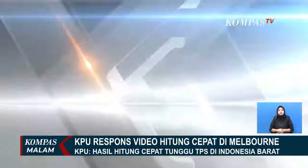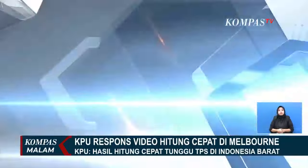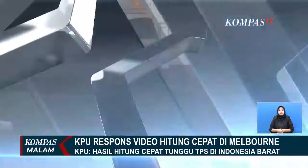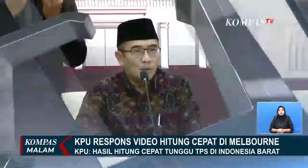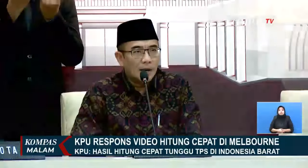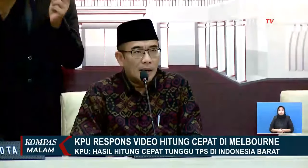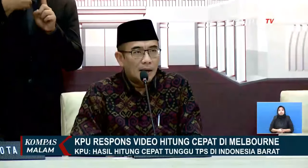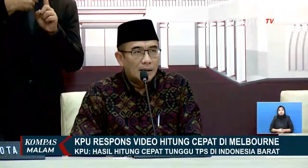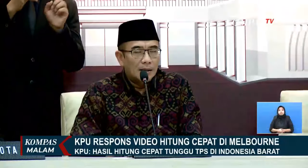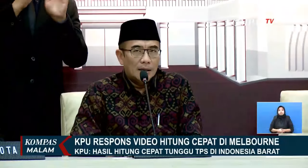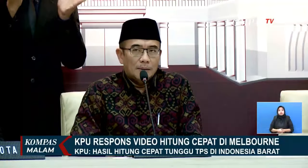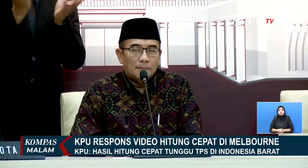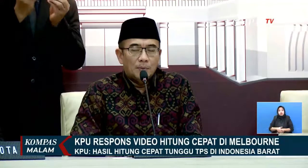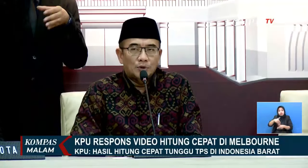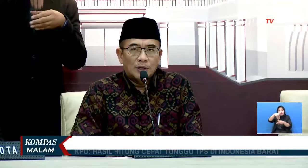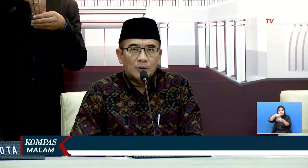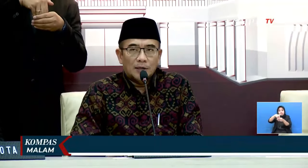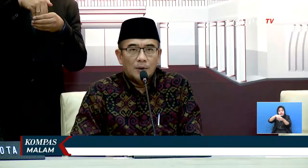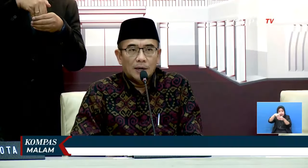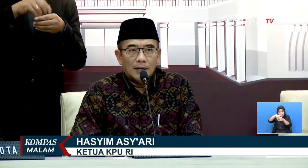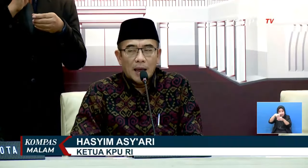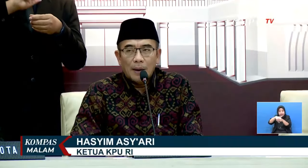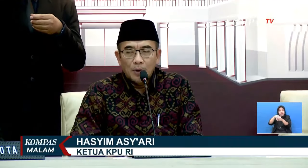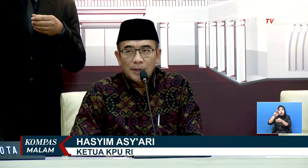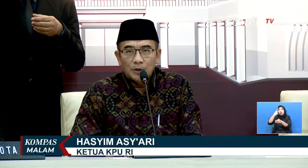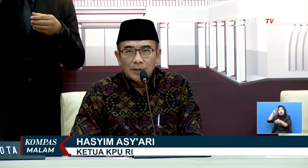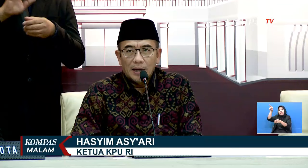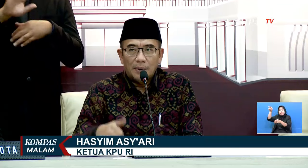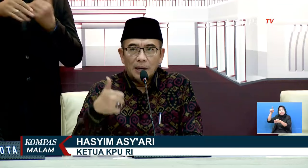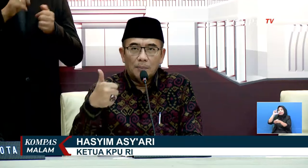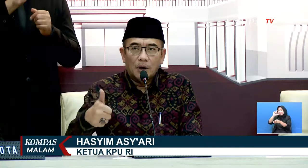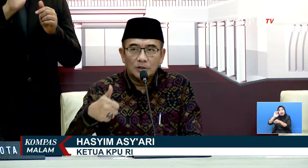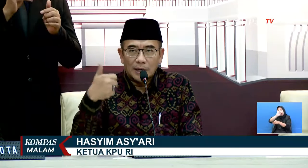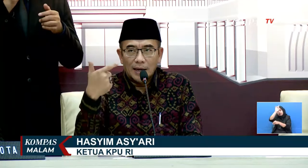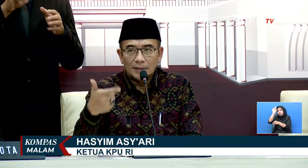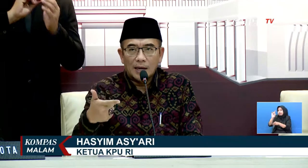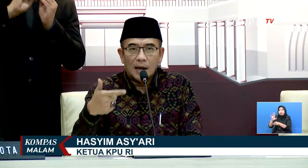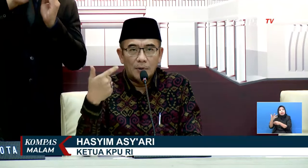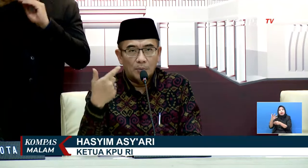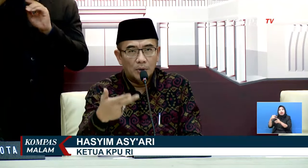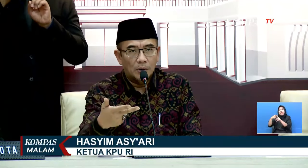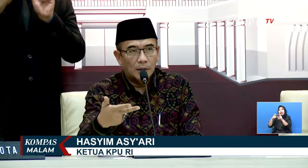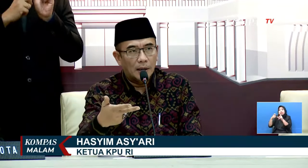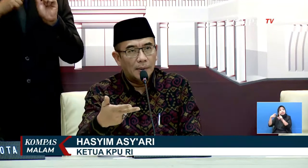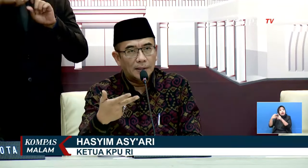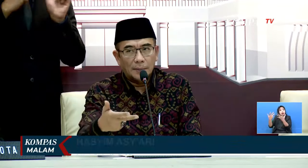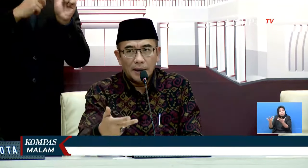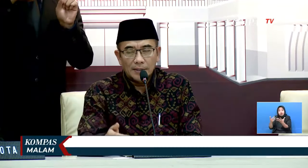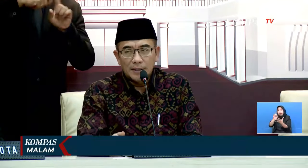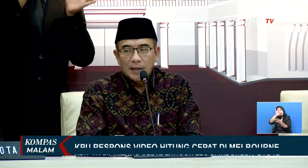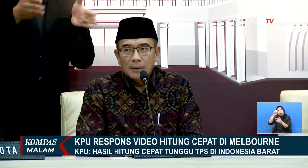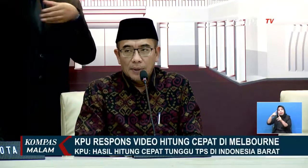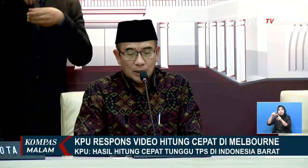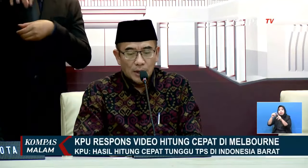validhitungan suara pemungutan suara di luar negeri apapun metodenya baik pos KSK maupun e apa